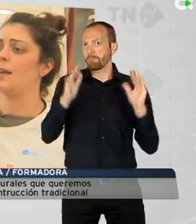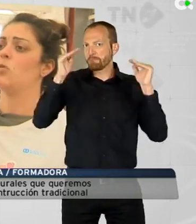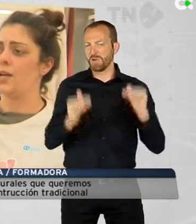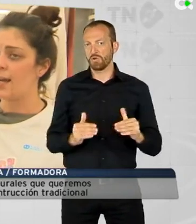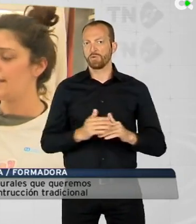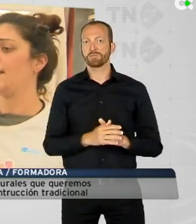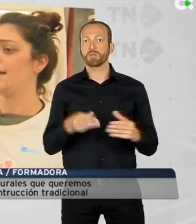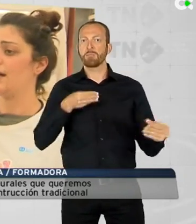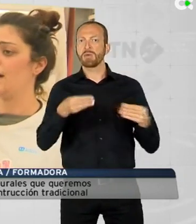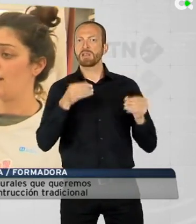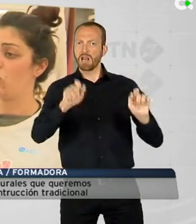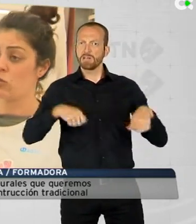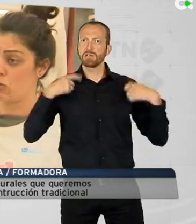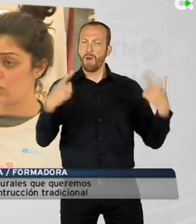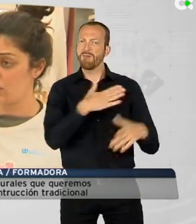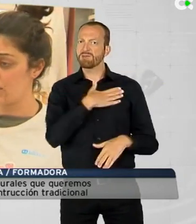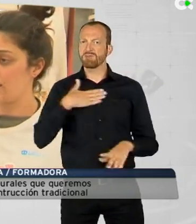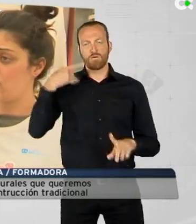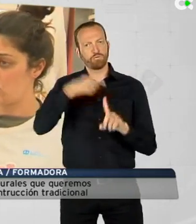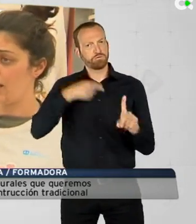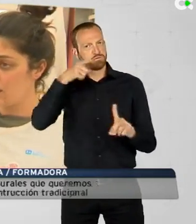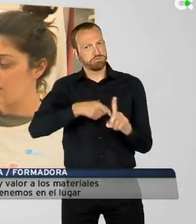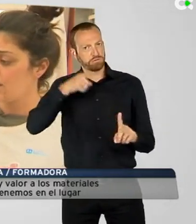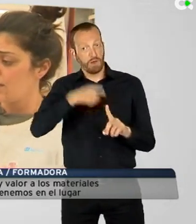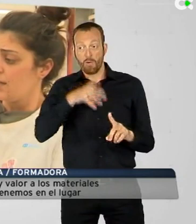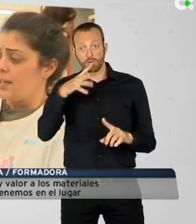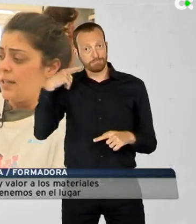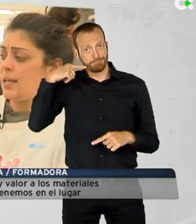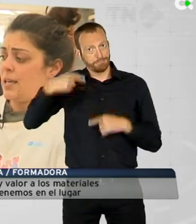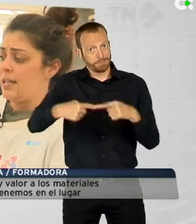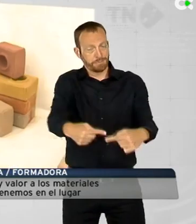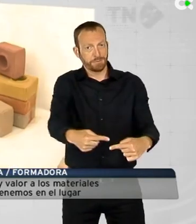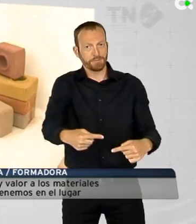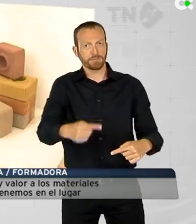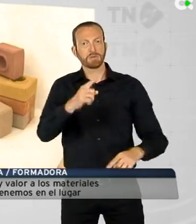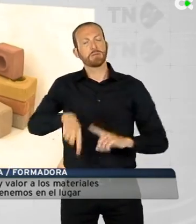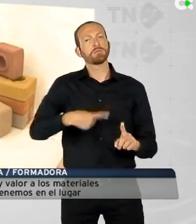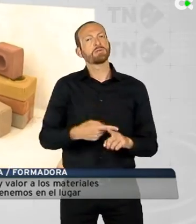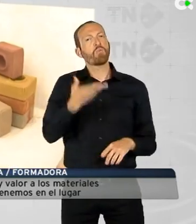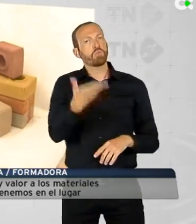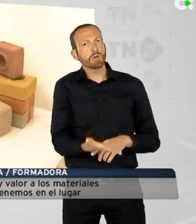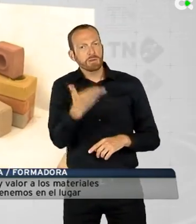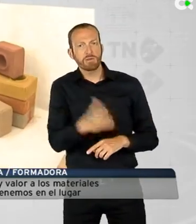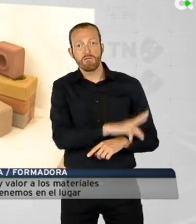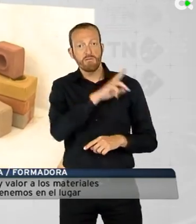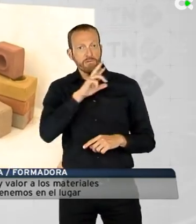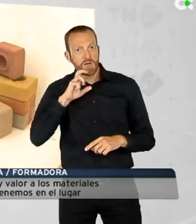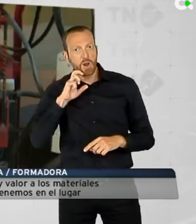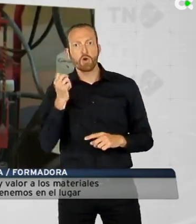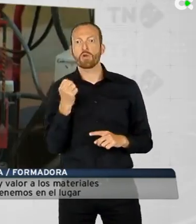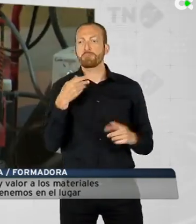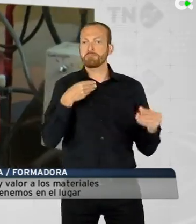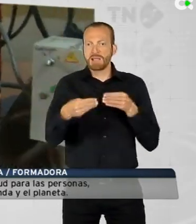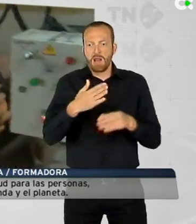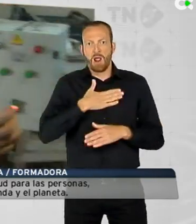que queremos rescatar de la construcción tradicional y darle importancia y valor a los materiales pues, que de